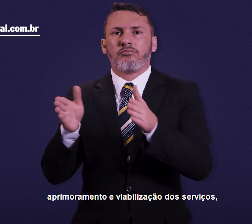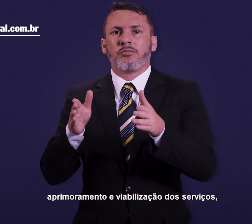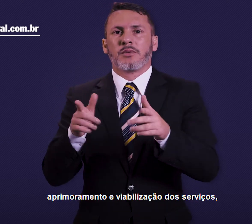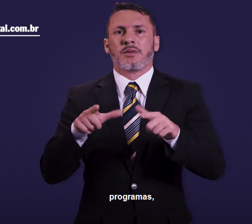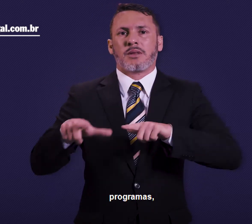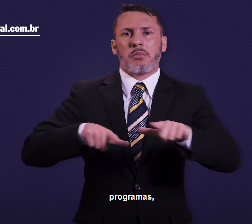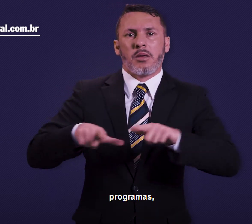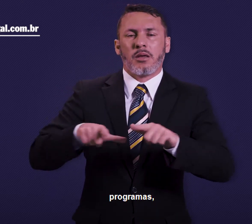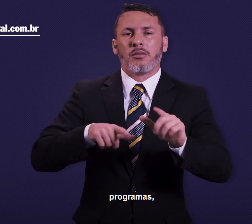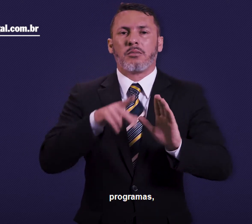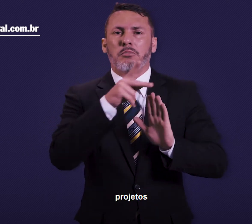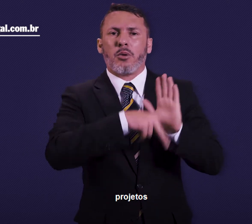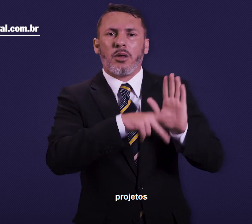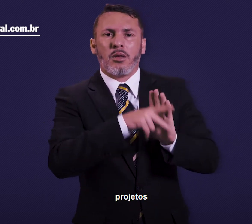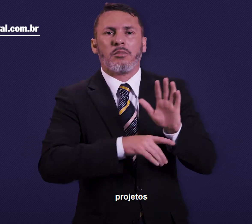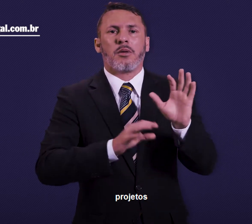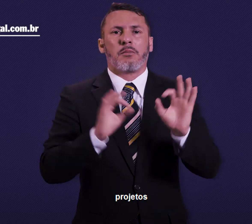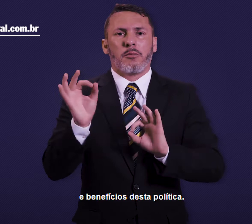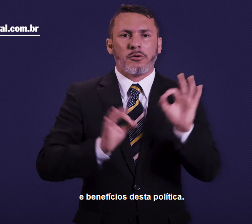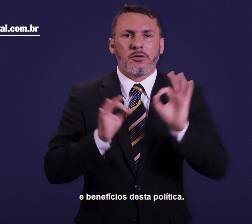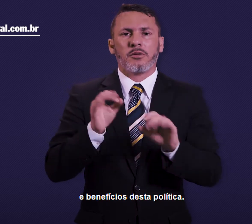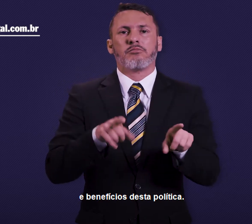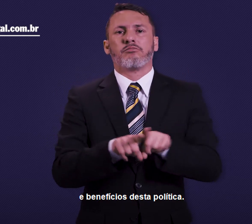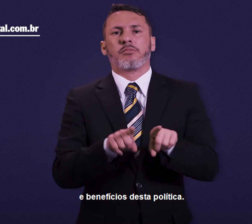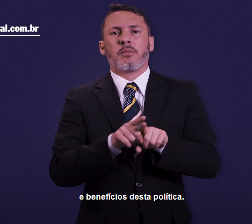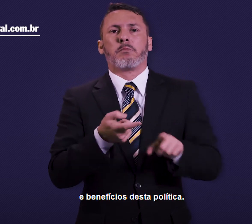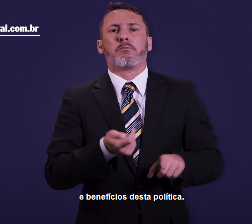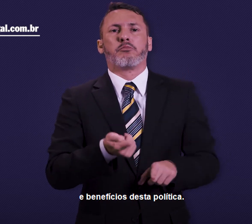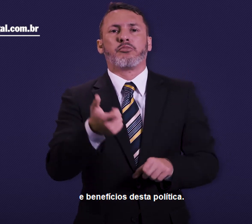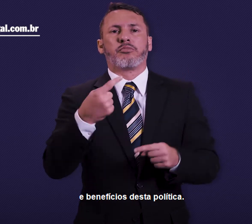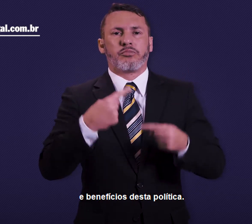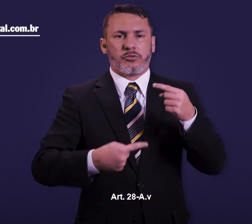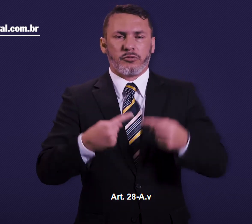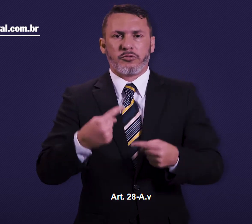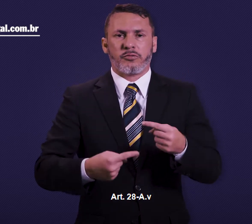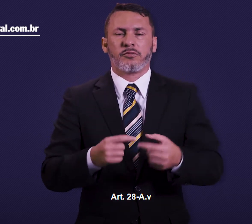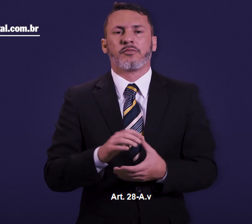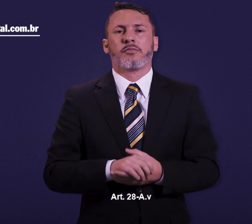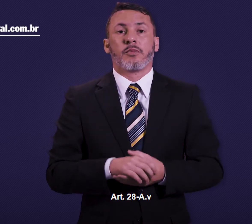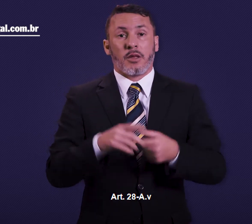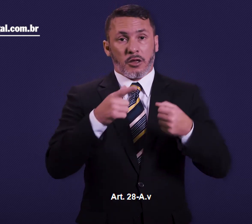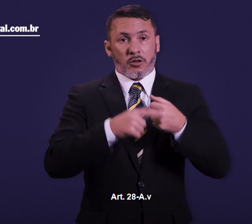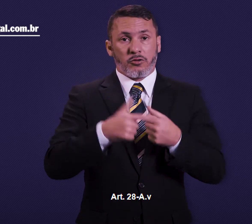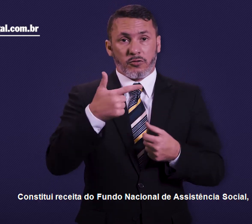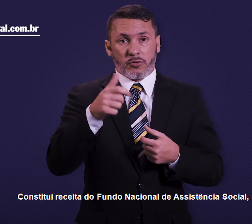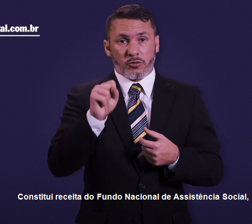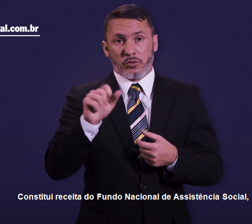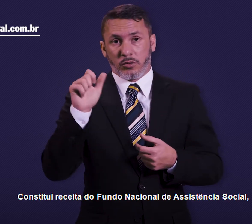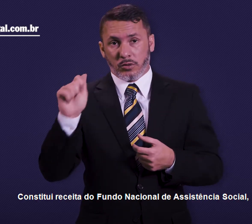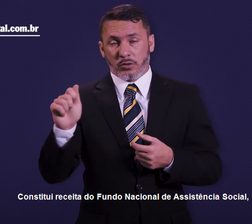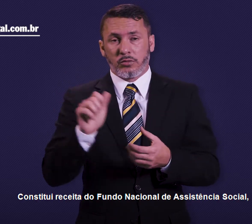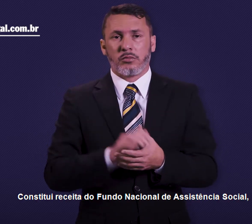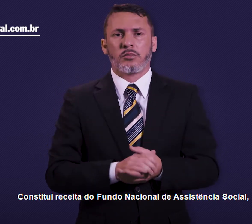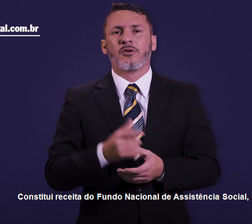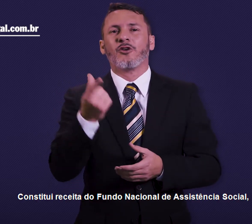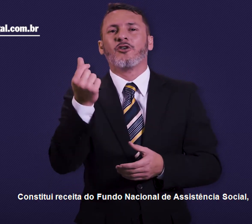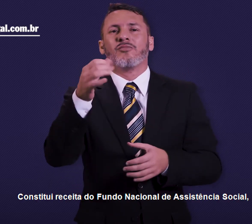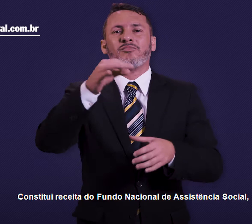serviços, programas, projetos e benefícios desta política. Artigo 28-A. Constitui receita do Fundo Nacional